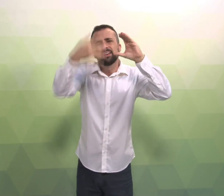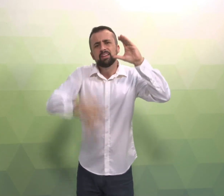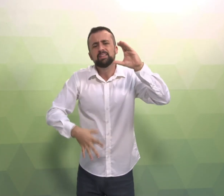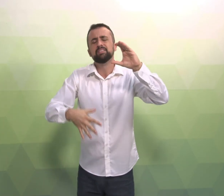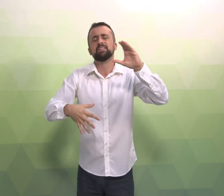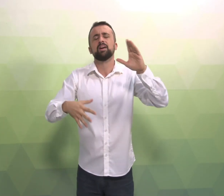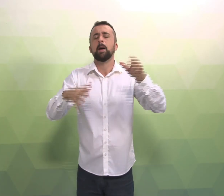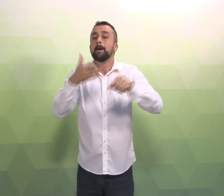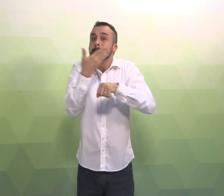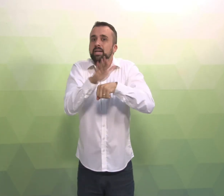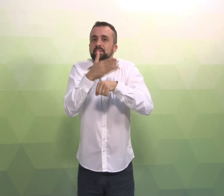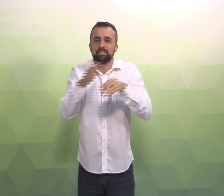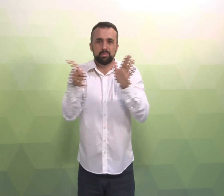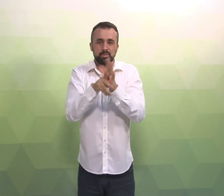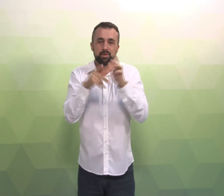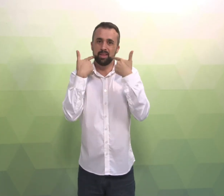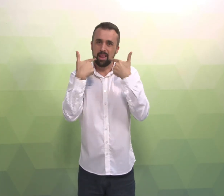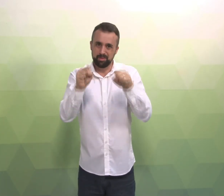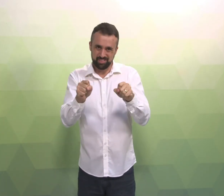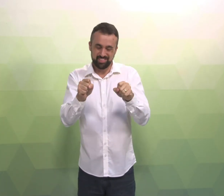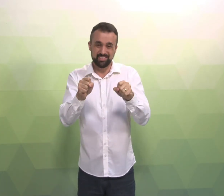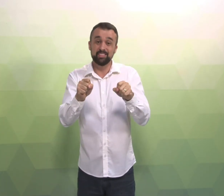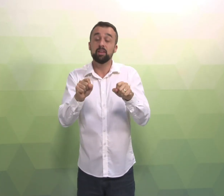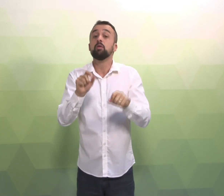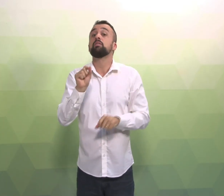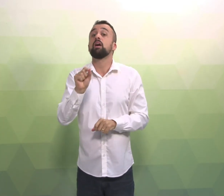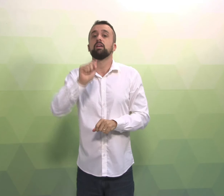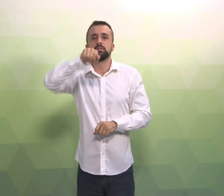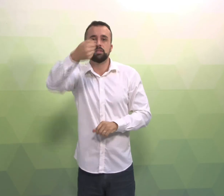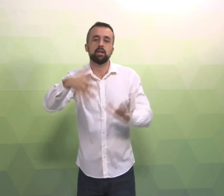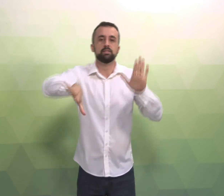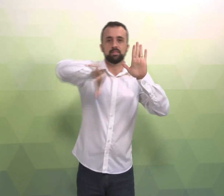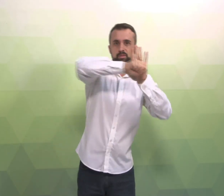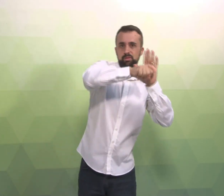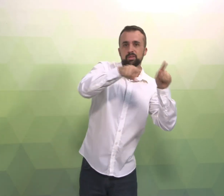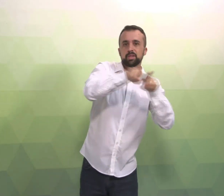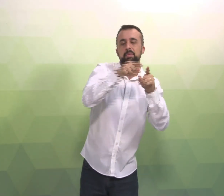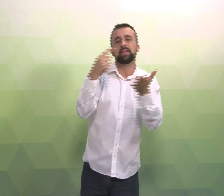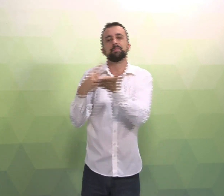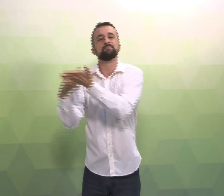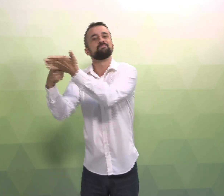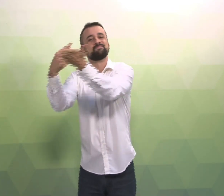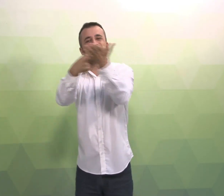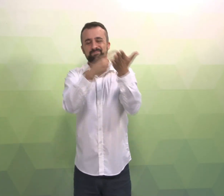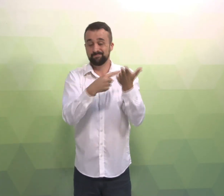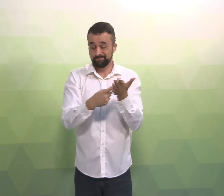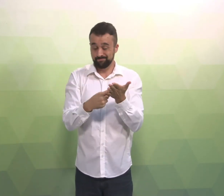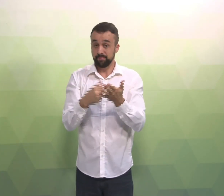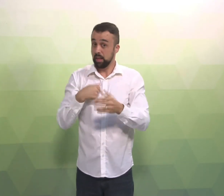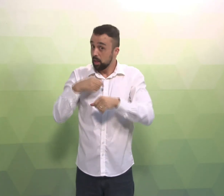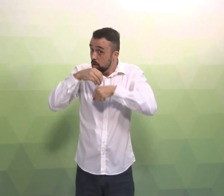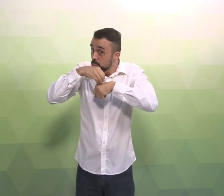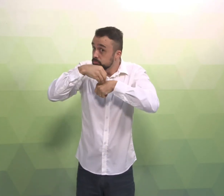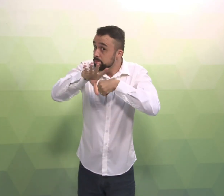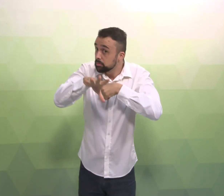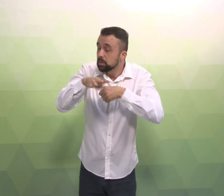um aspecto prático da linguística da Libras, a iconicidade e a arbitrariedade.